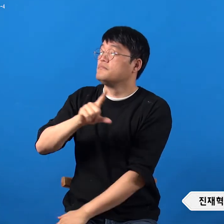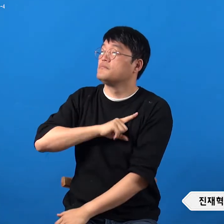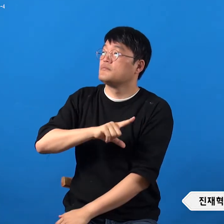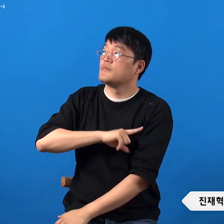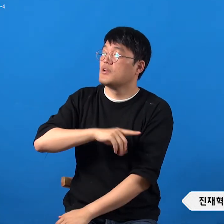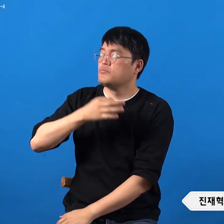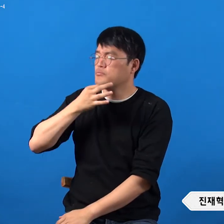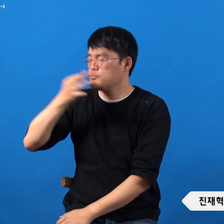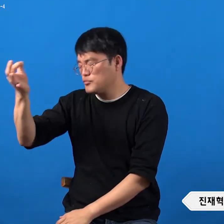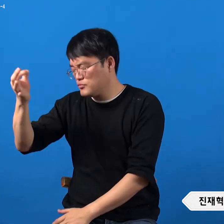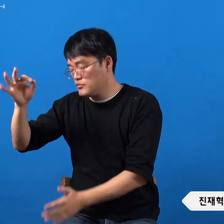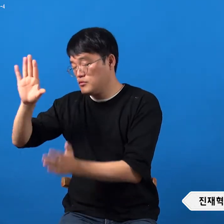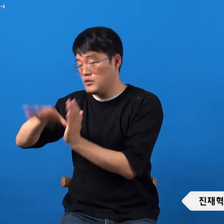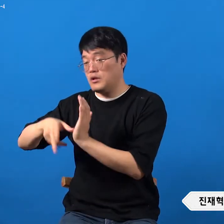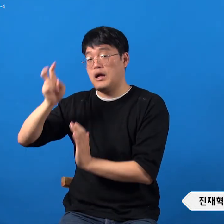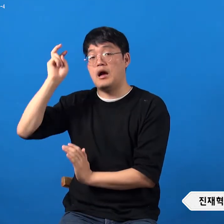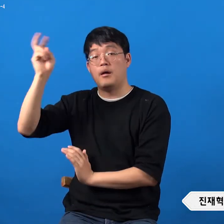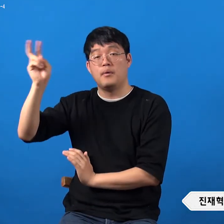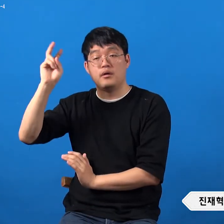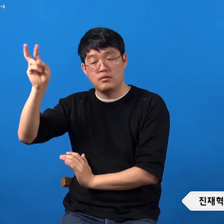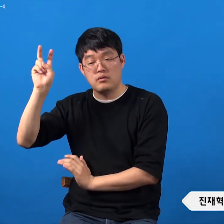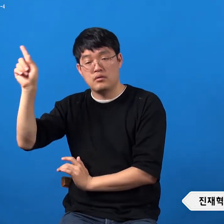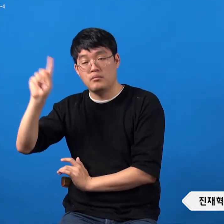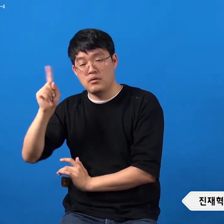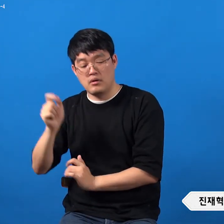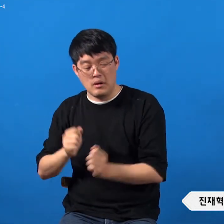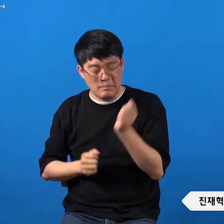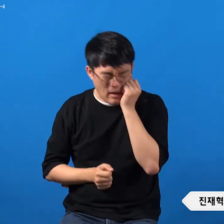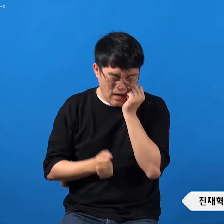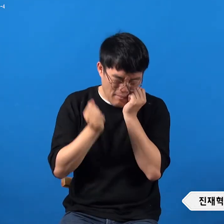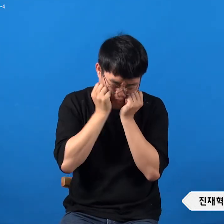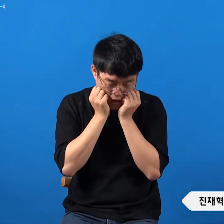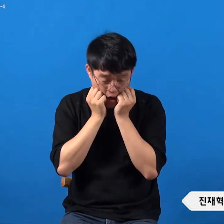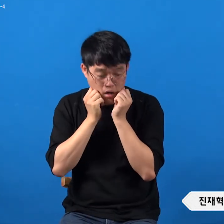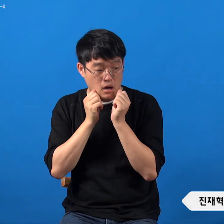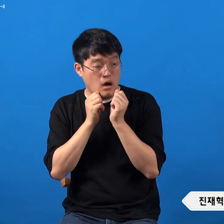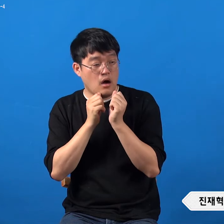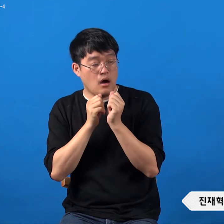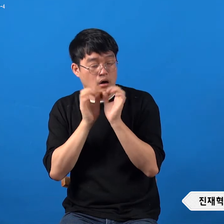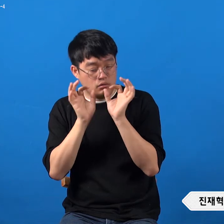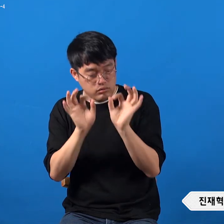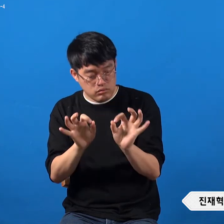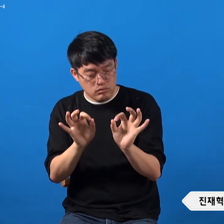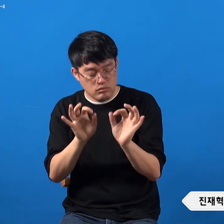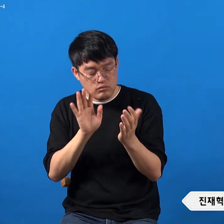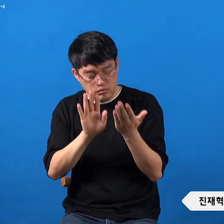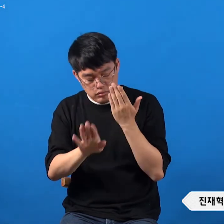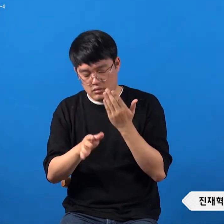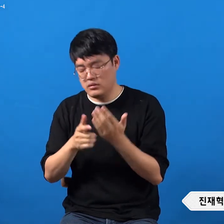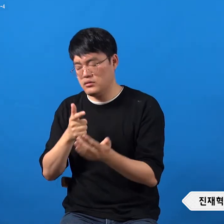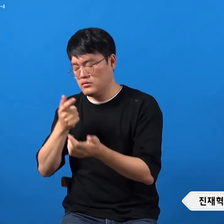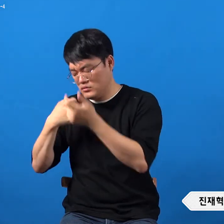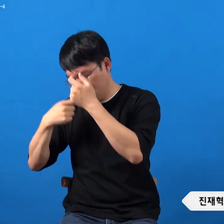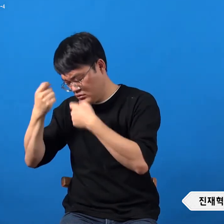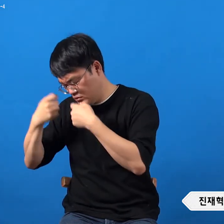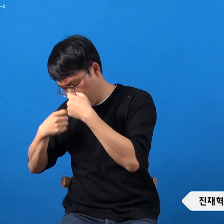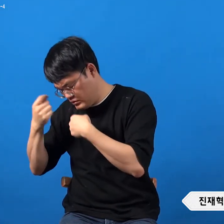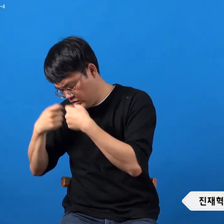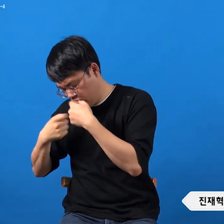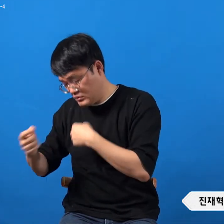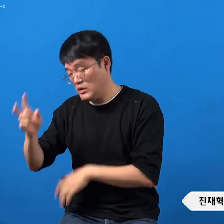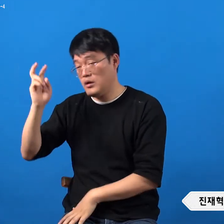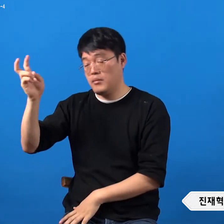때는 아마도 눈물 범벅이 아니었을까요? 그는 하나님 앞에